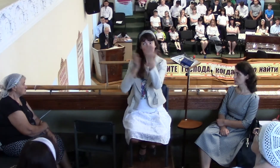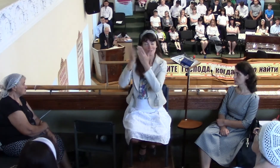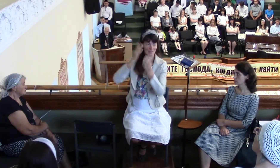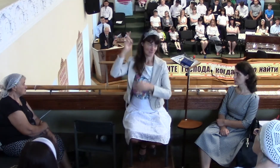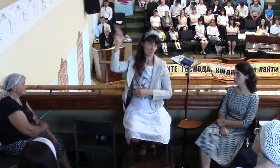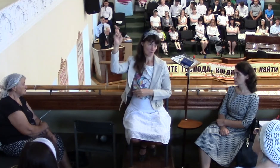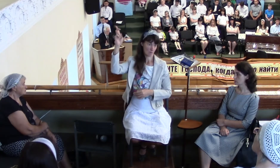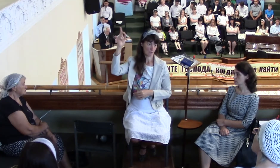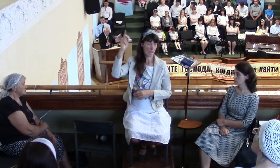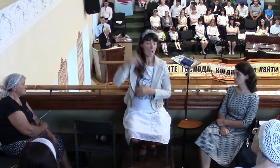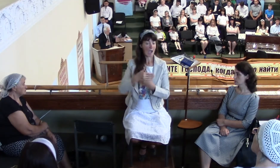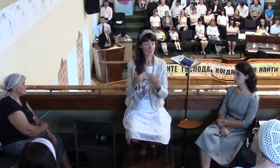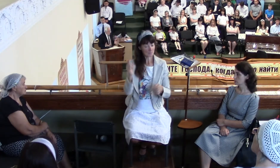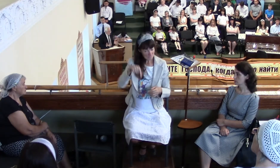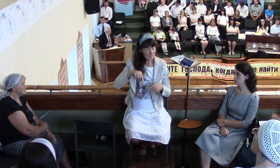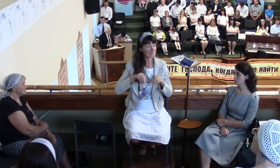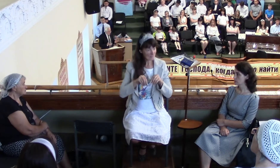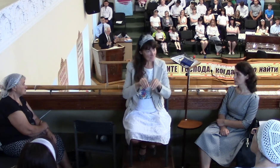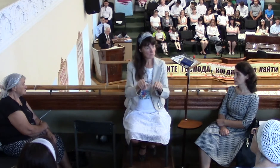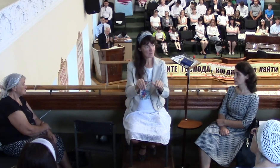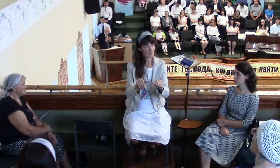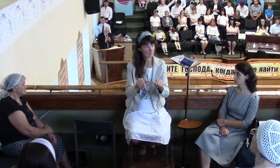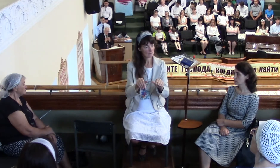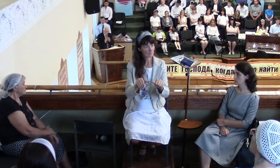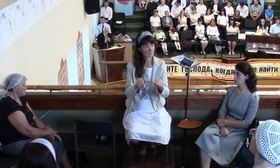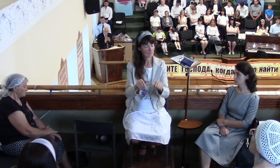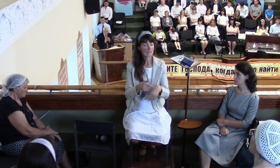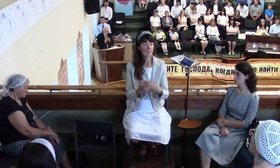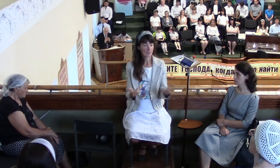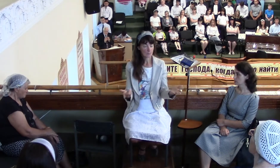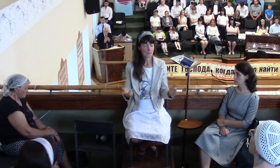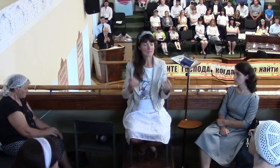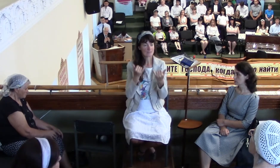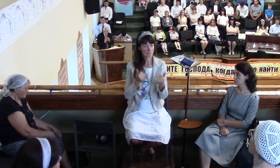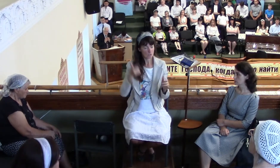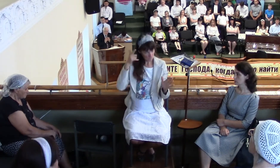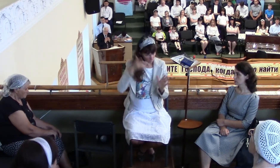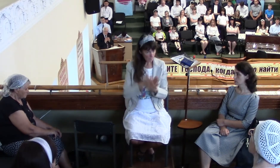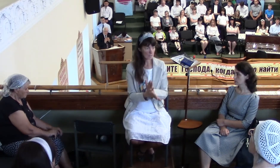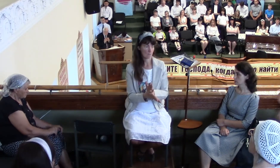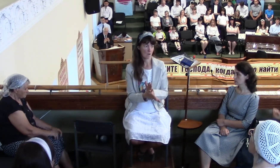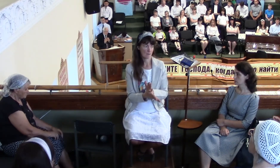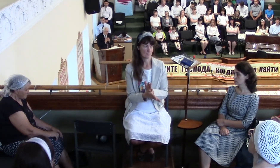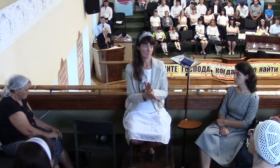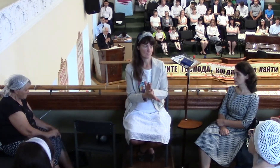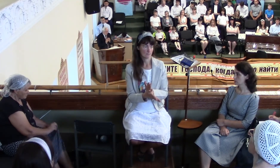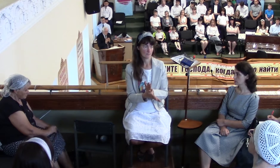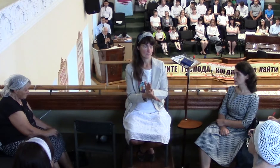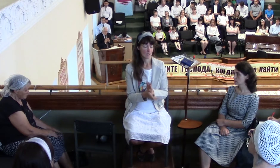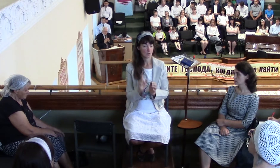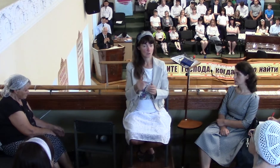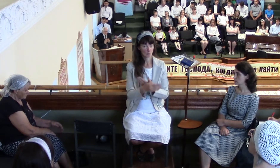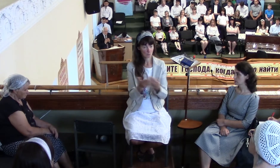Мы есть мы. И мы сегодня осознаем себя, личностью